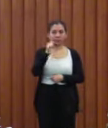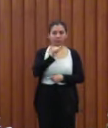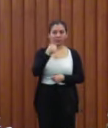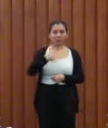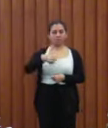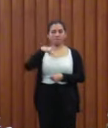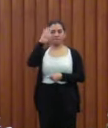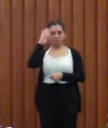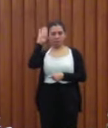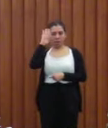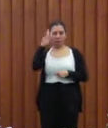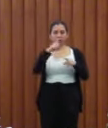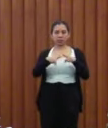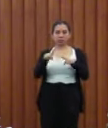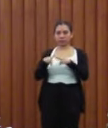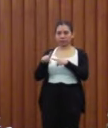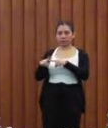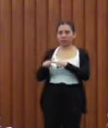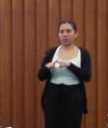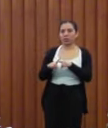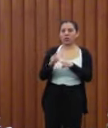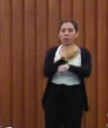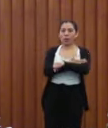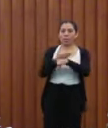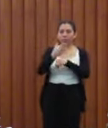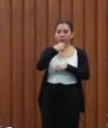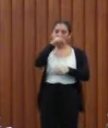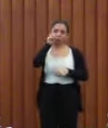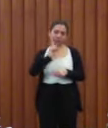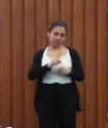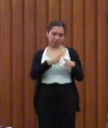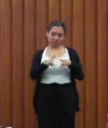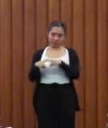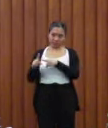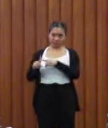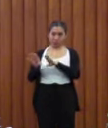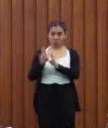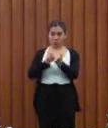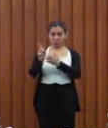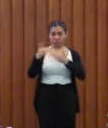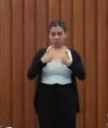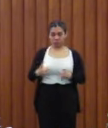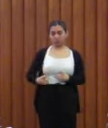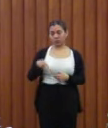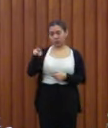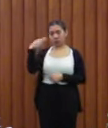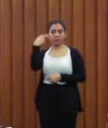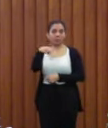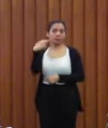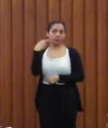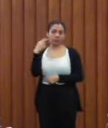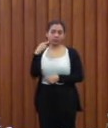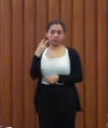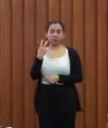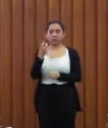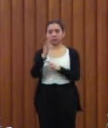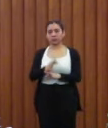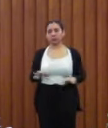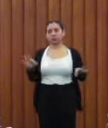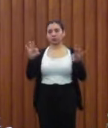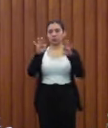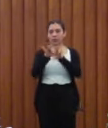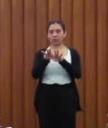las compañeras, compañeros, compañeres que trabajamos los derechos humanos en todo el estado, pues es bastante